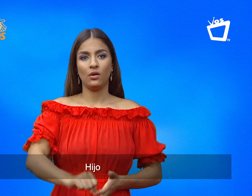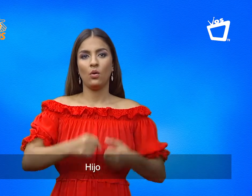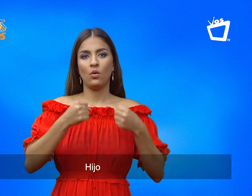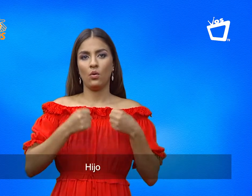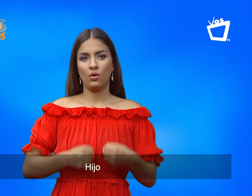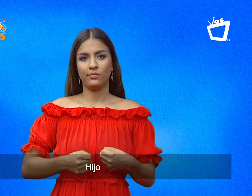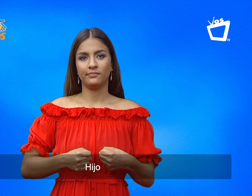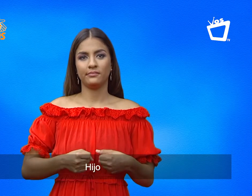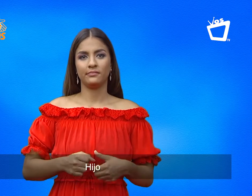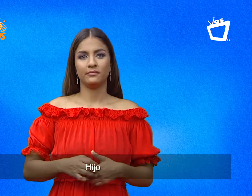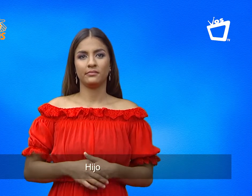hijo